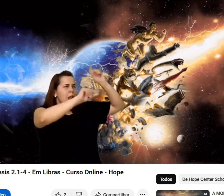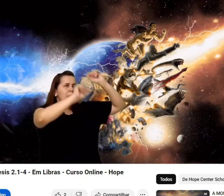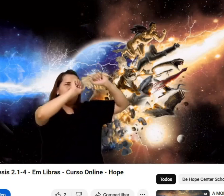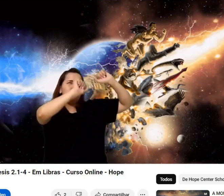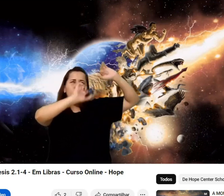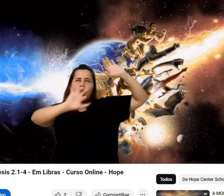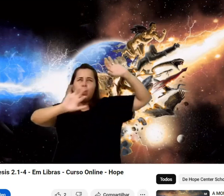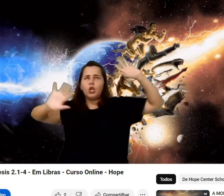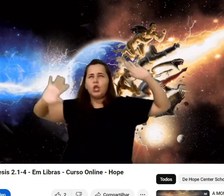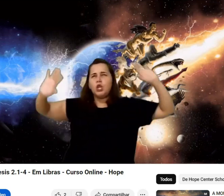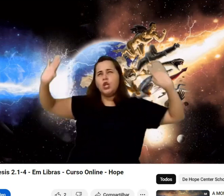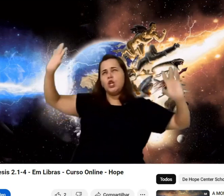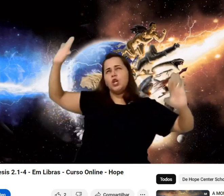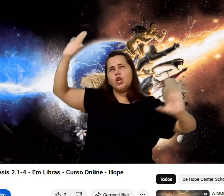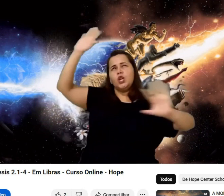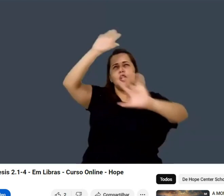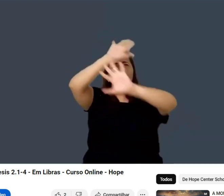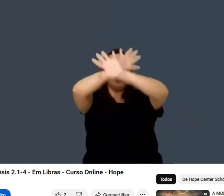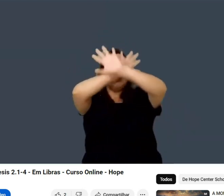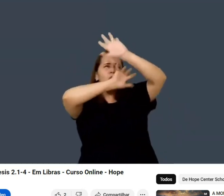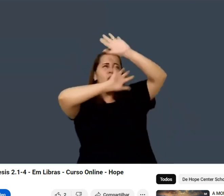as estrelas.